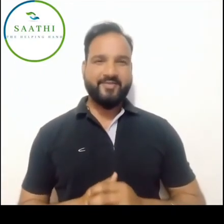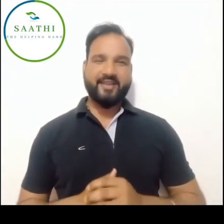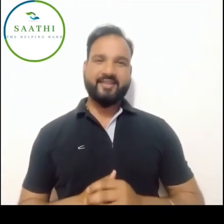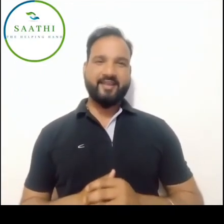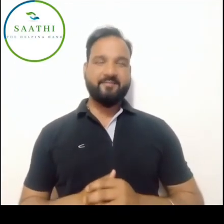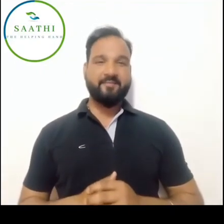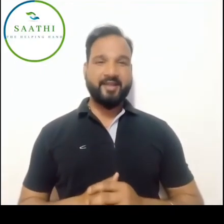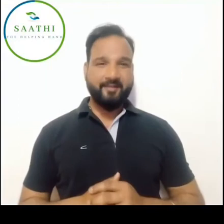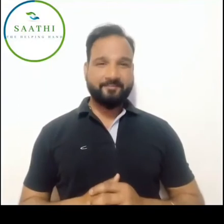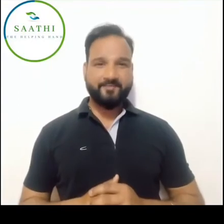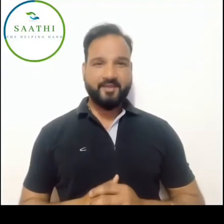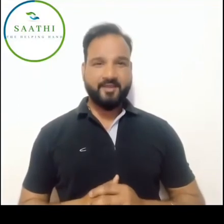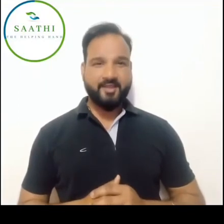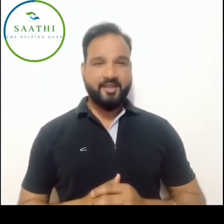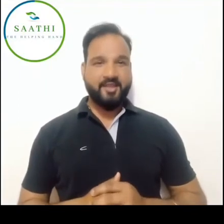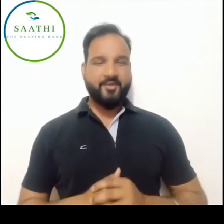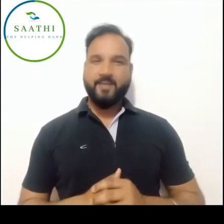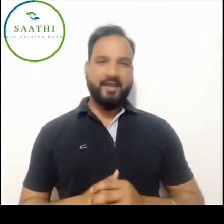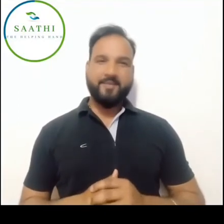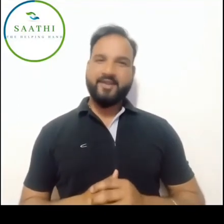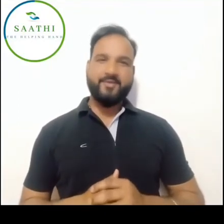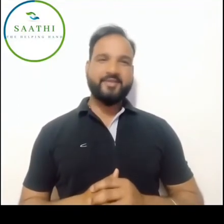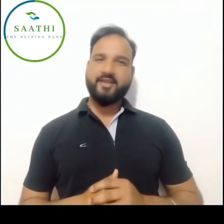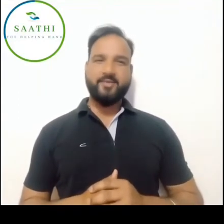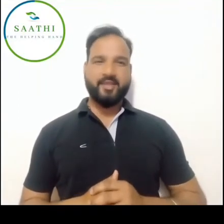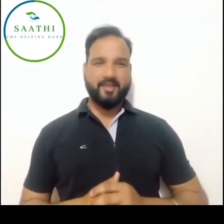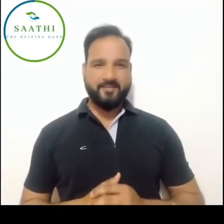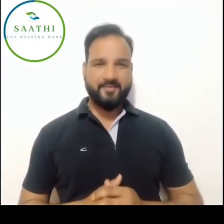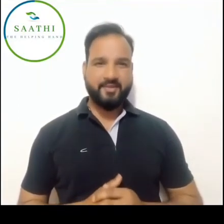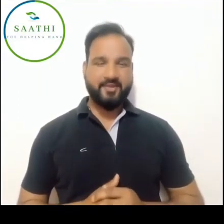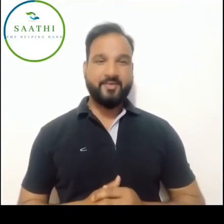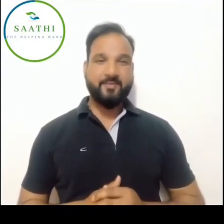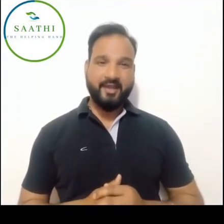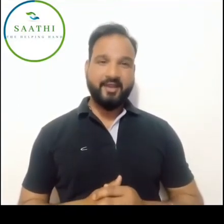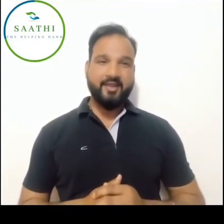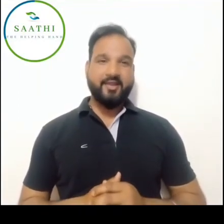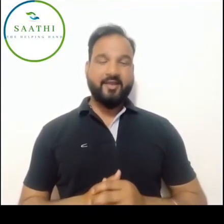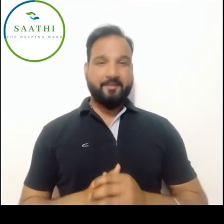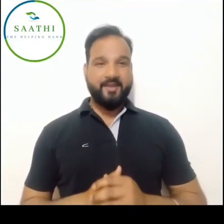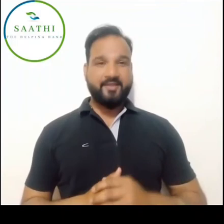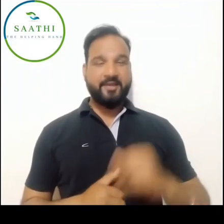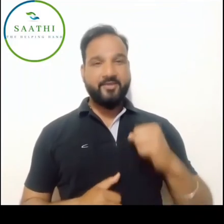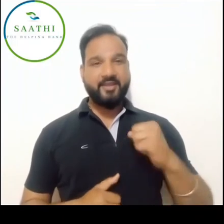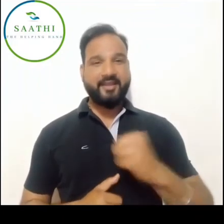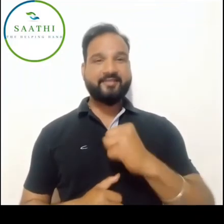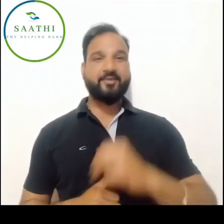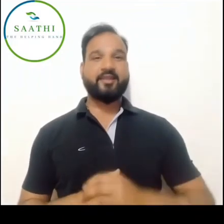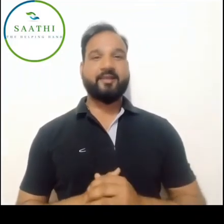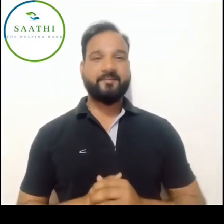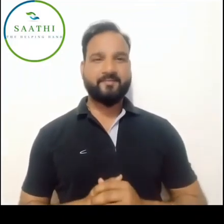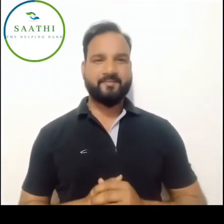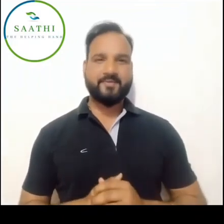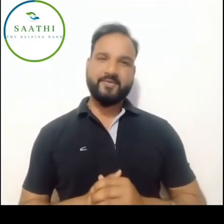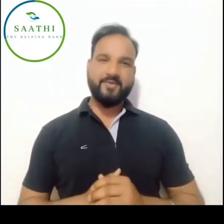वाले और उससे कहते हैं, बेटा गुब्बारे अपने रंगों से नहीं उड़ते हैं, गुब्बारे अपने अंदर भरी हुई गैस से